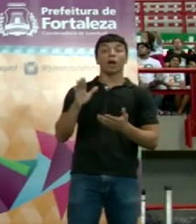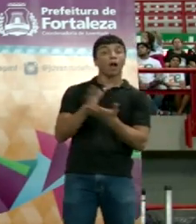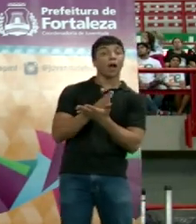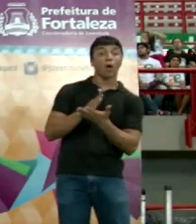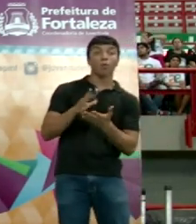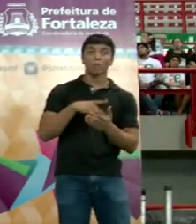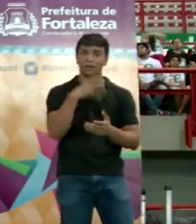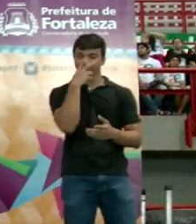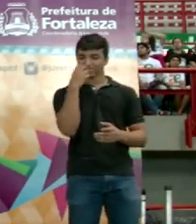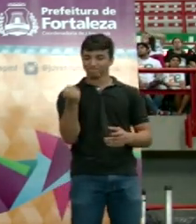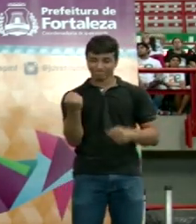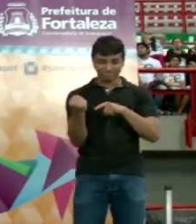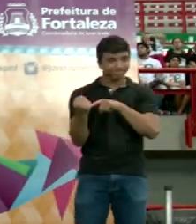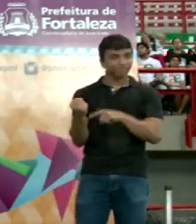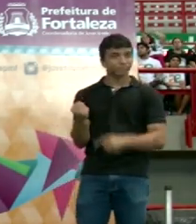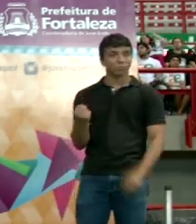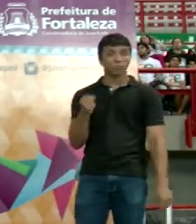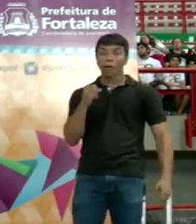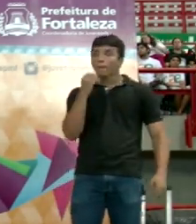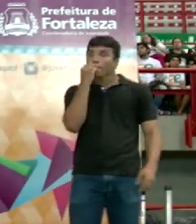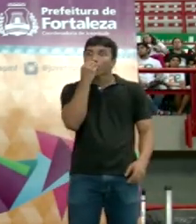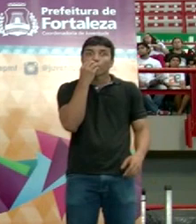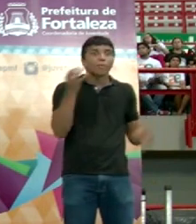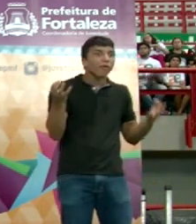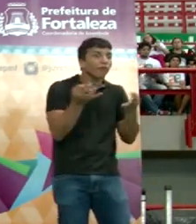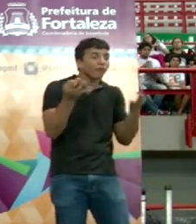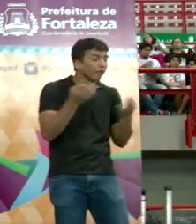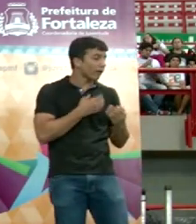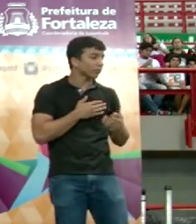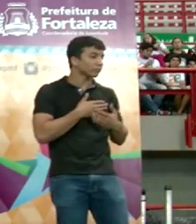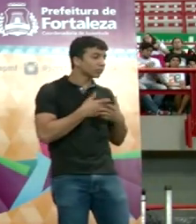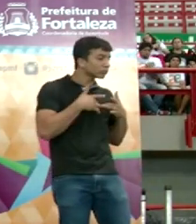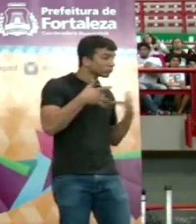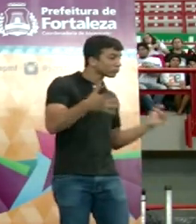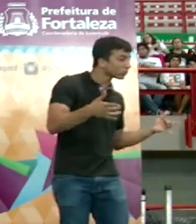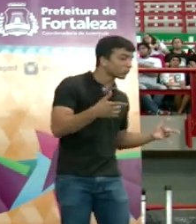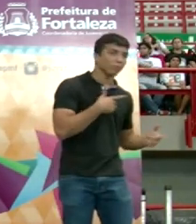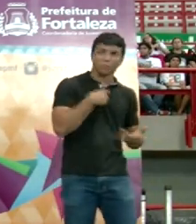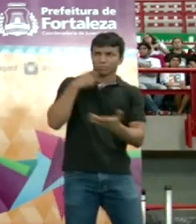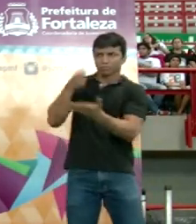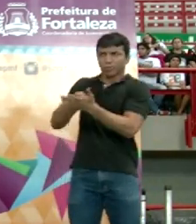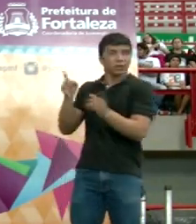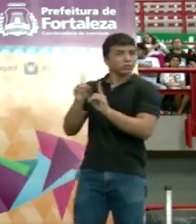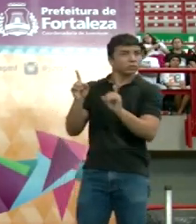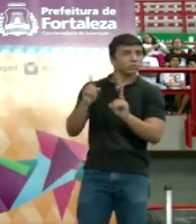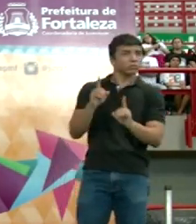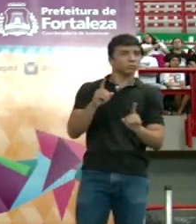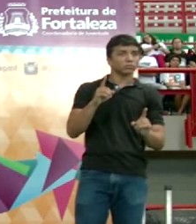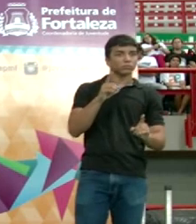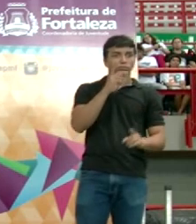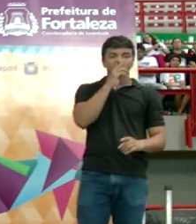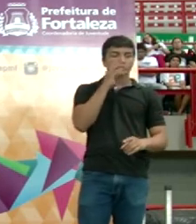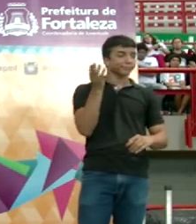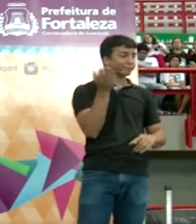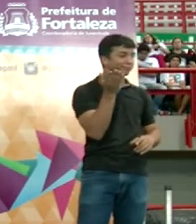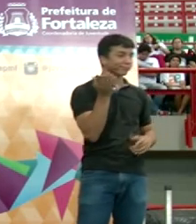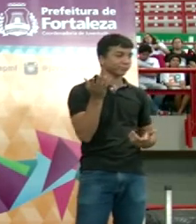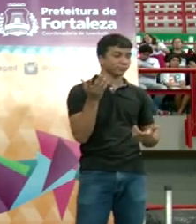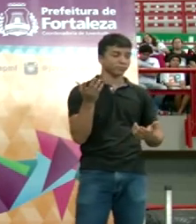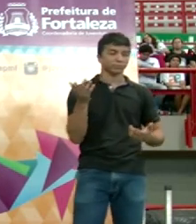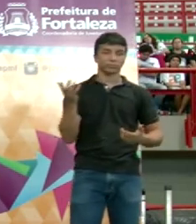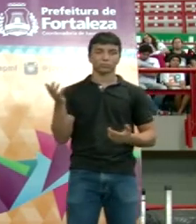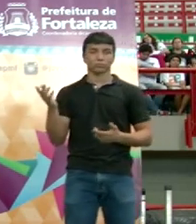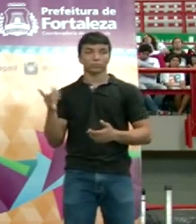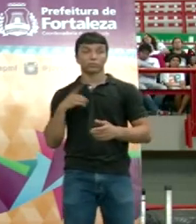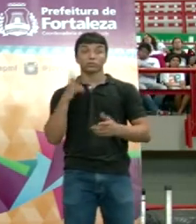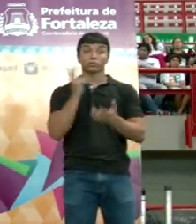que é pão duro, pode ser bem atendido do jeito que for, paga nem a pau, né? Não dá o dinheiro pro pobre do garçom. Então,